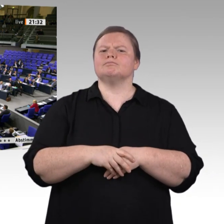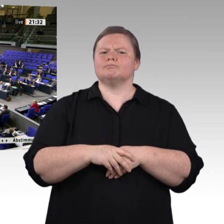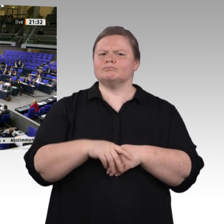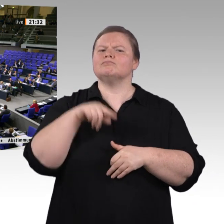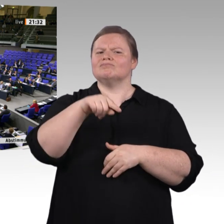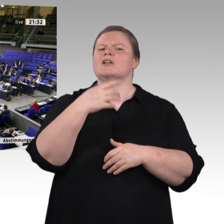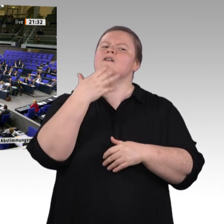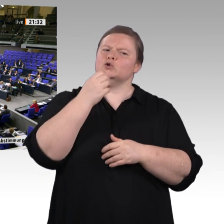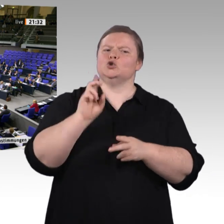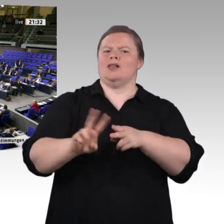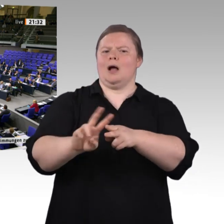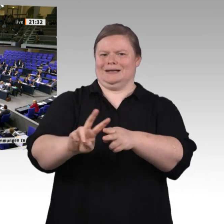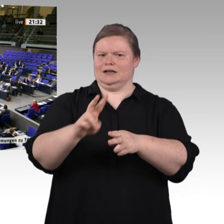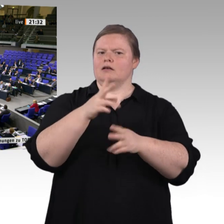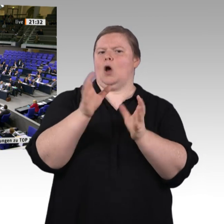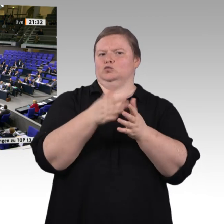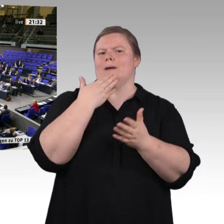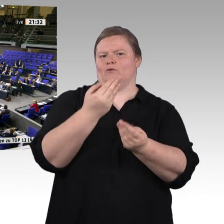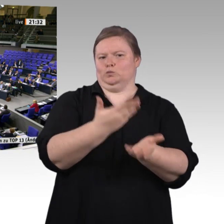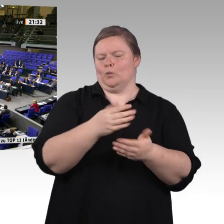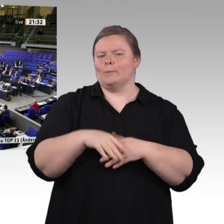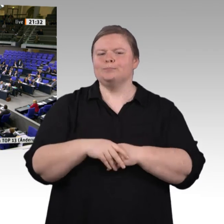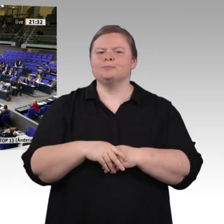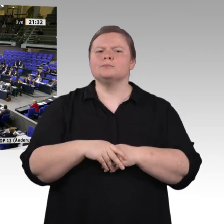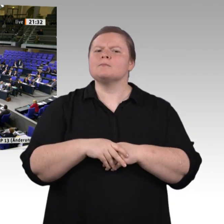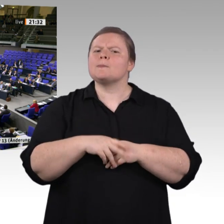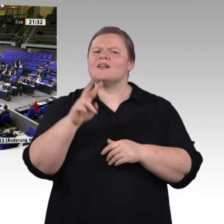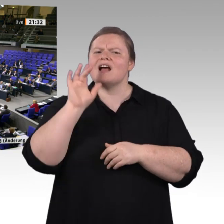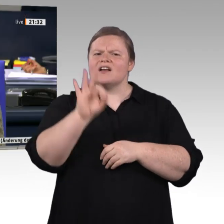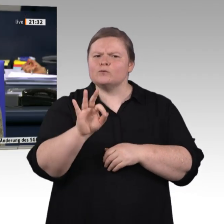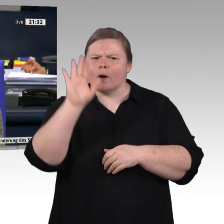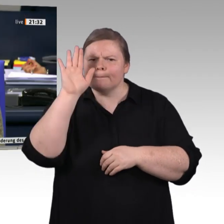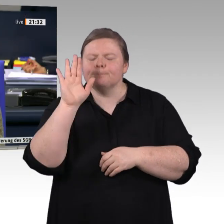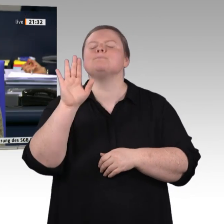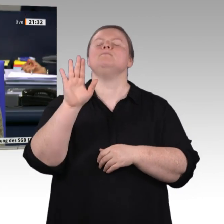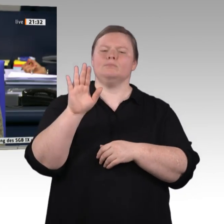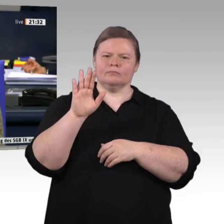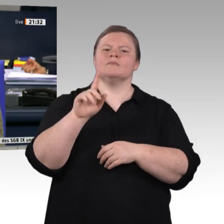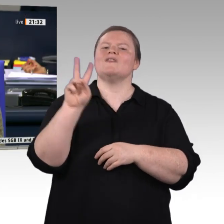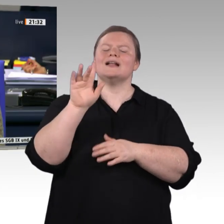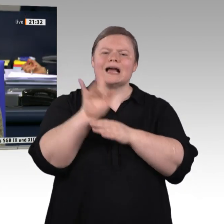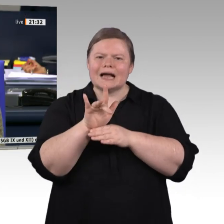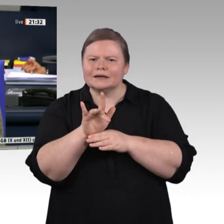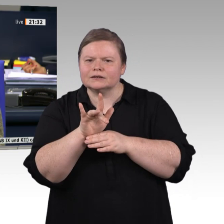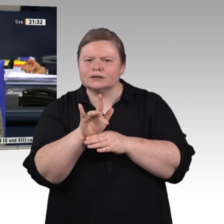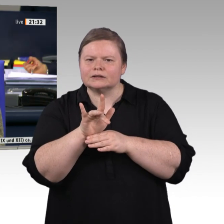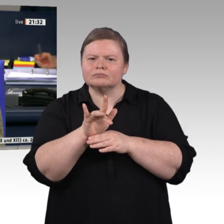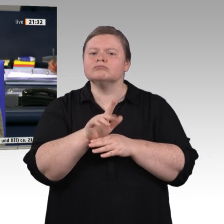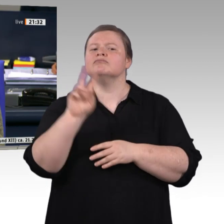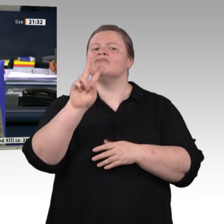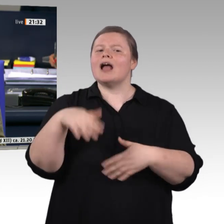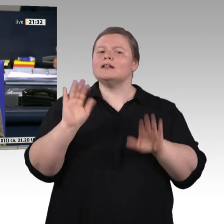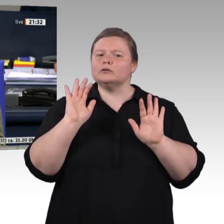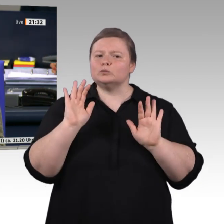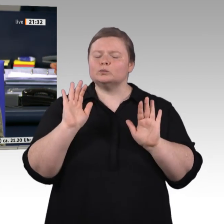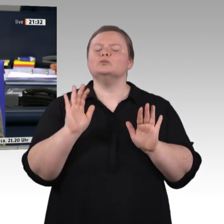Und wer enthält sich? Die Beschlussempfehlung ist angenommen. Zugestimmt haben die Fraktionen von SPD, CDU, CSU und AfD.